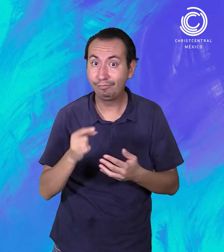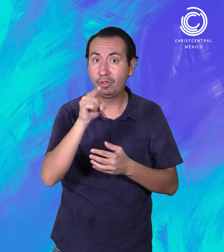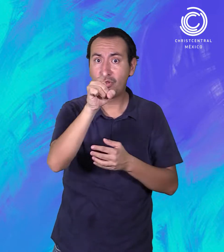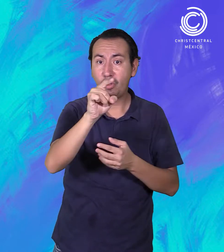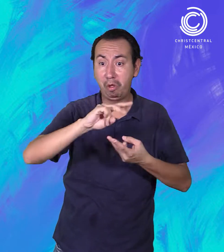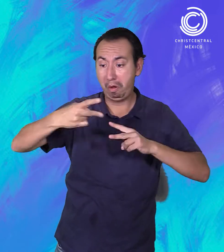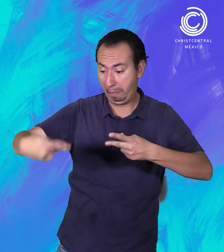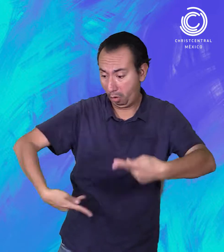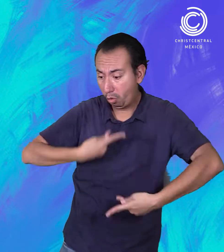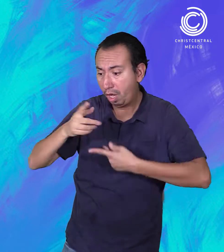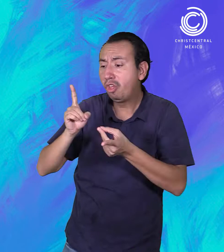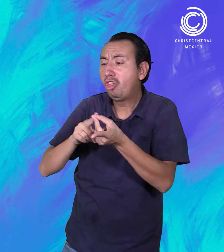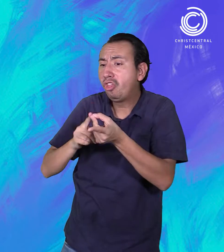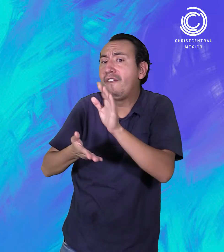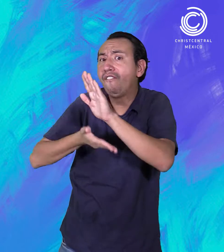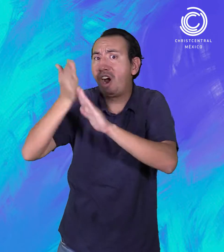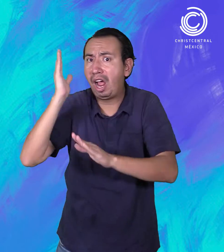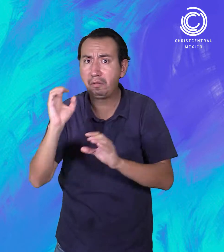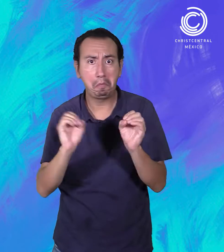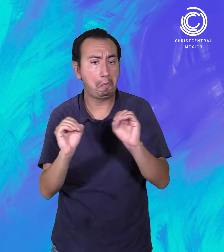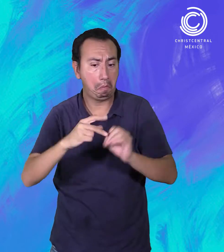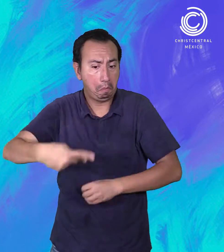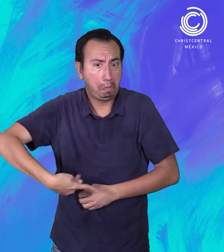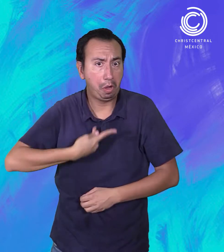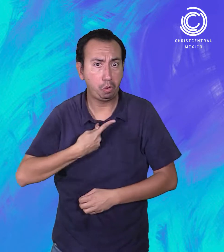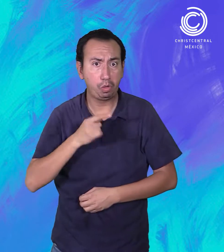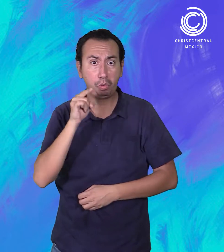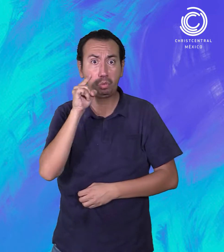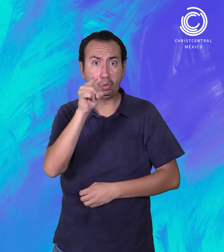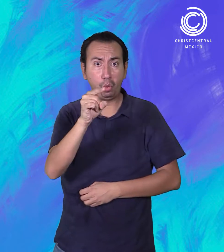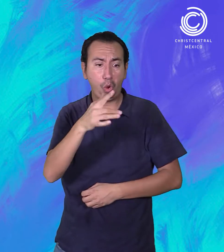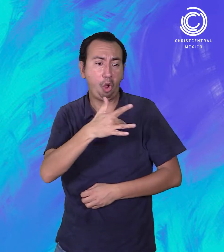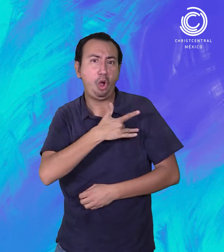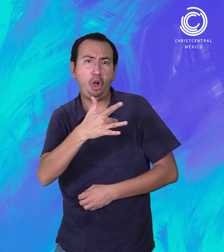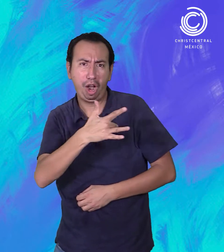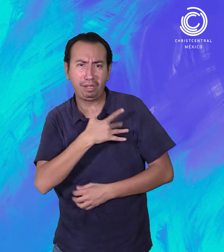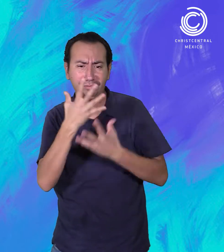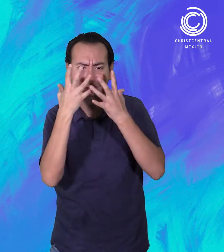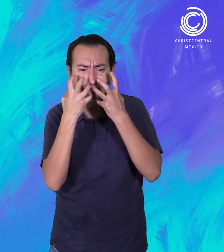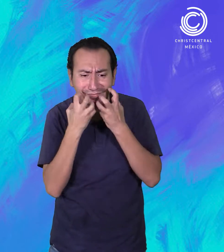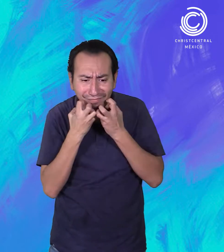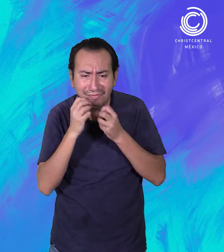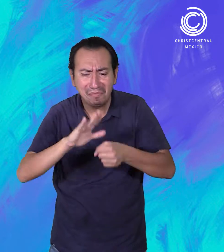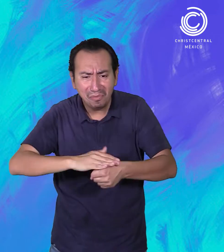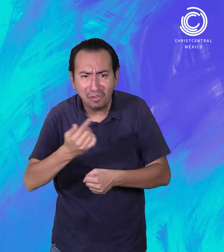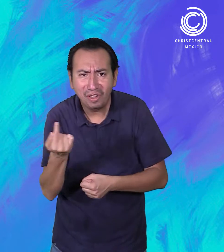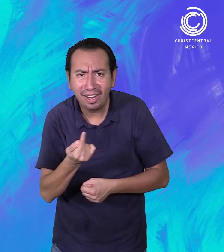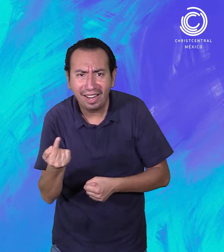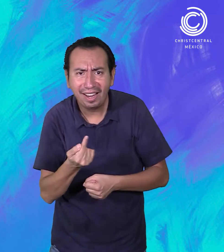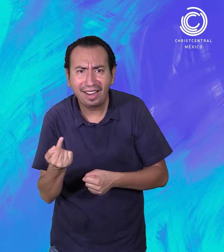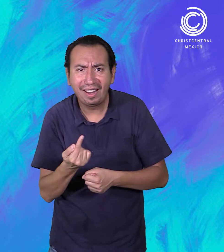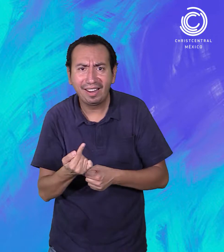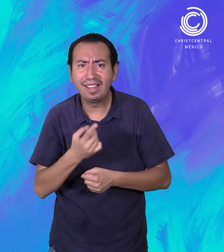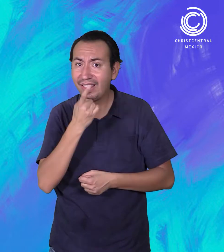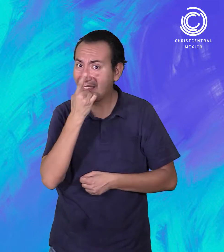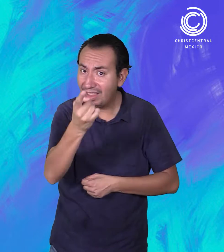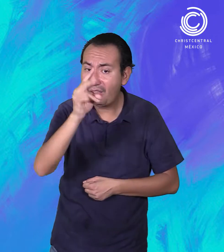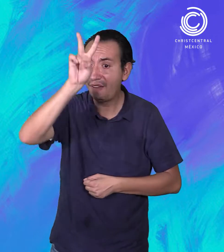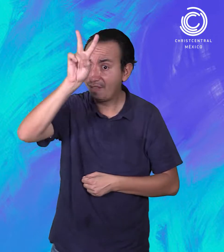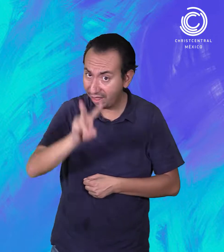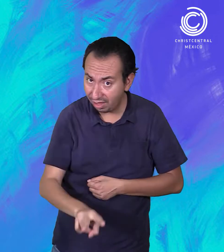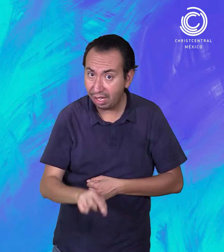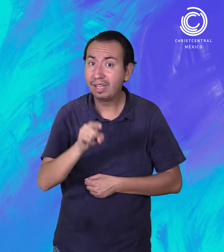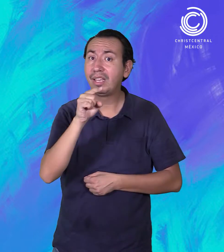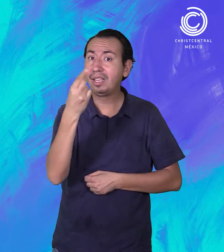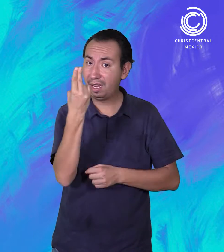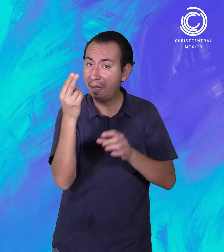Antes, porque os he dicho estas cosas, tristeza ha llenado vuestro corazón. Pero yo os digo la verdad, os